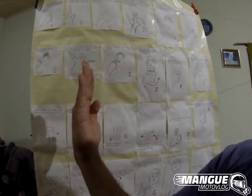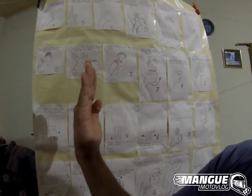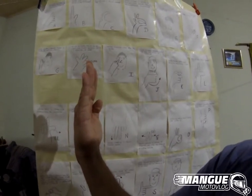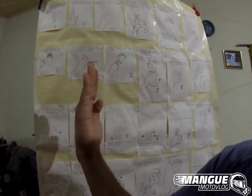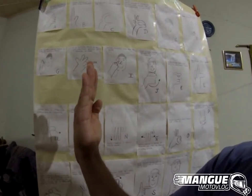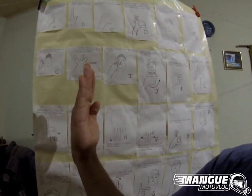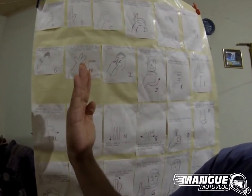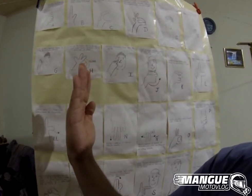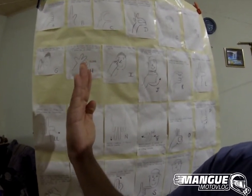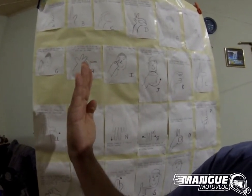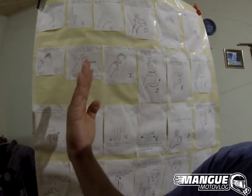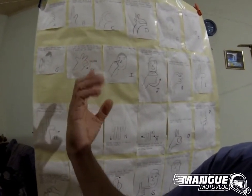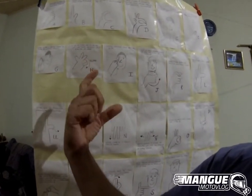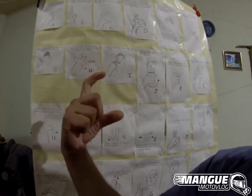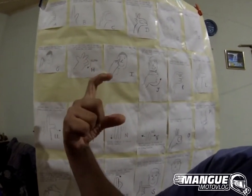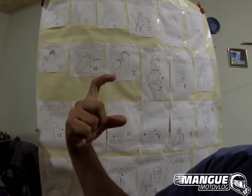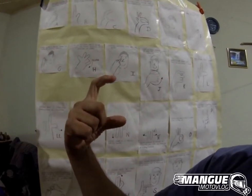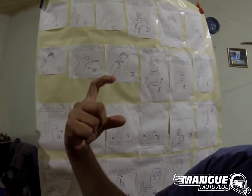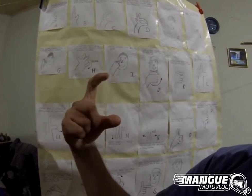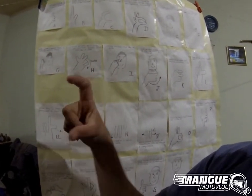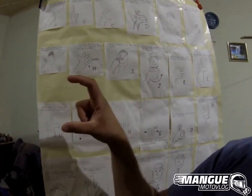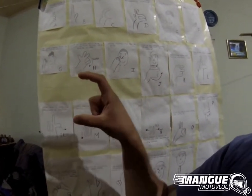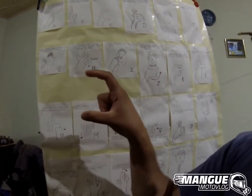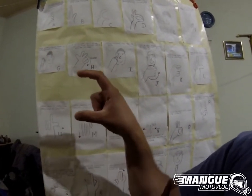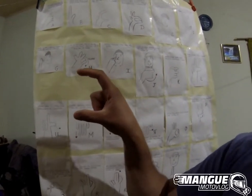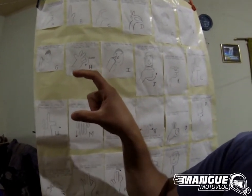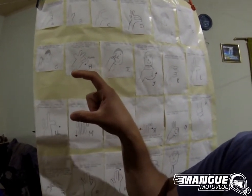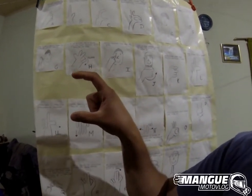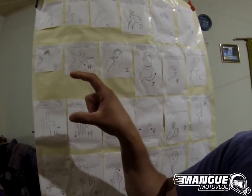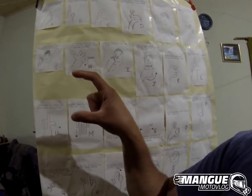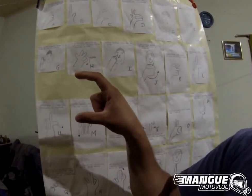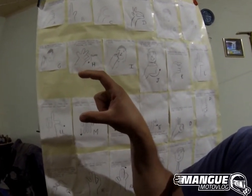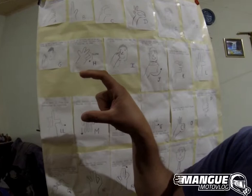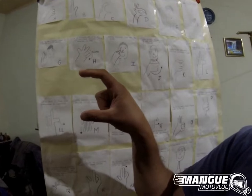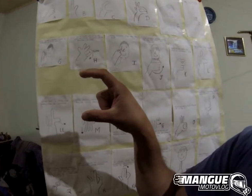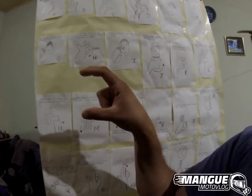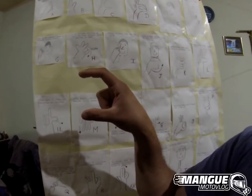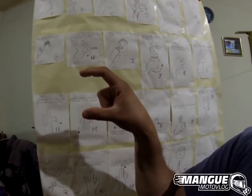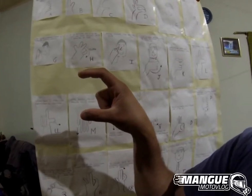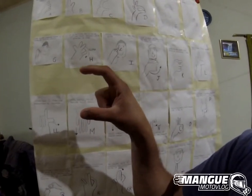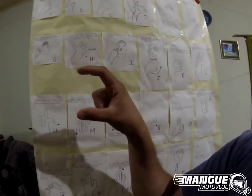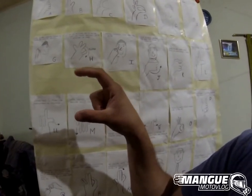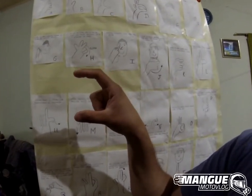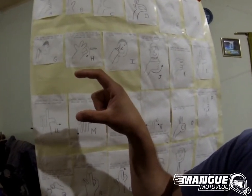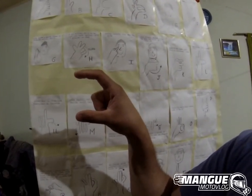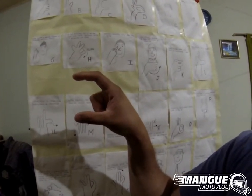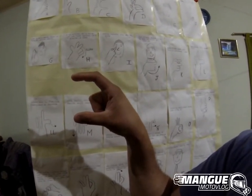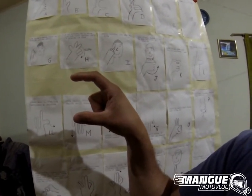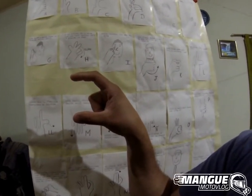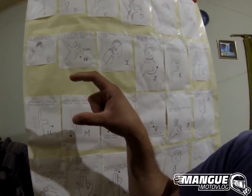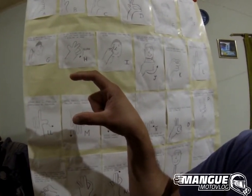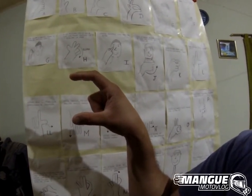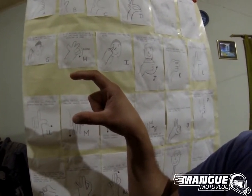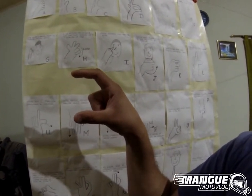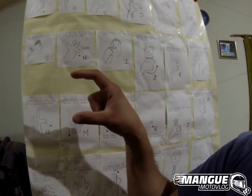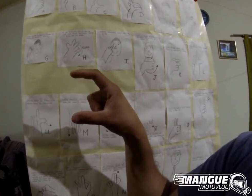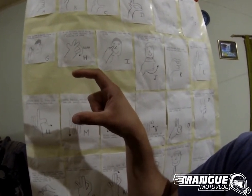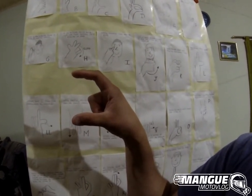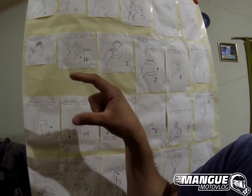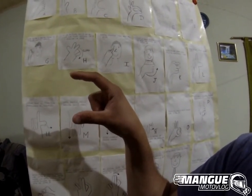B. La letra C. Mostramos una C de casa con los dedos